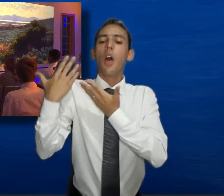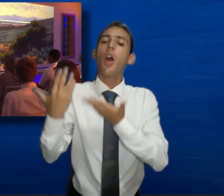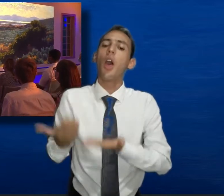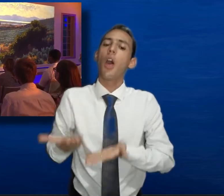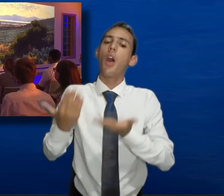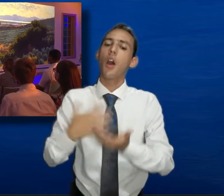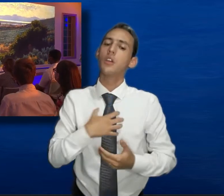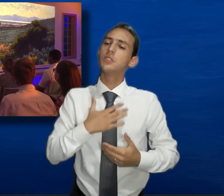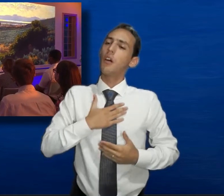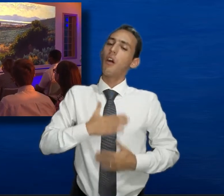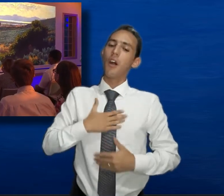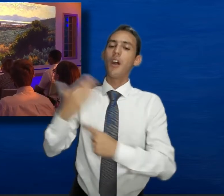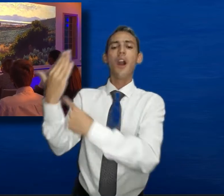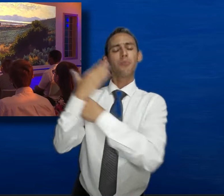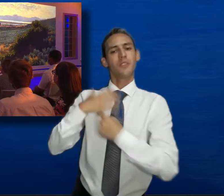me ajudou.